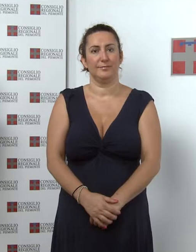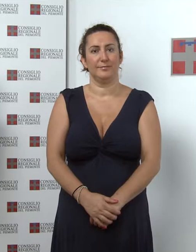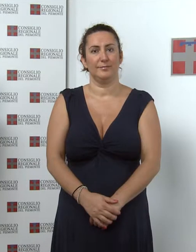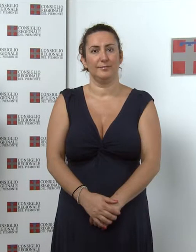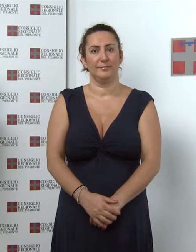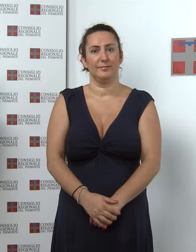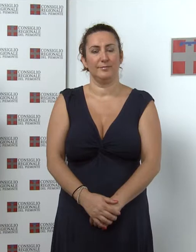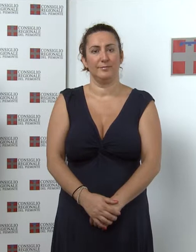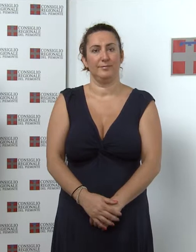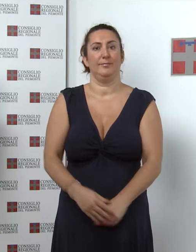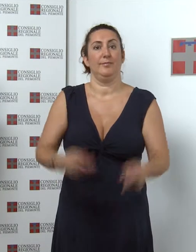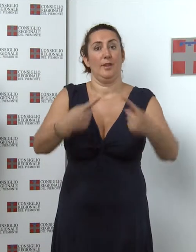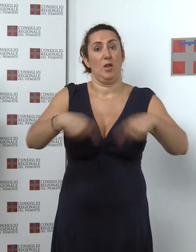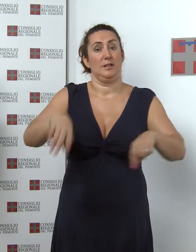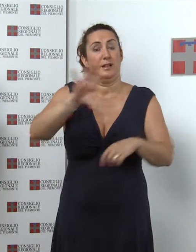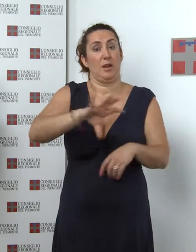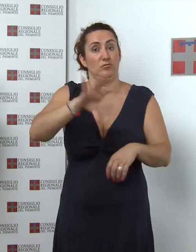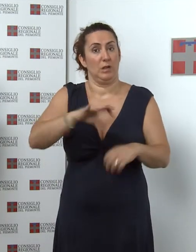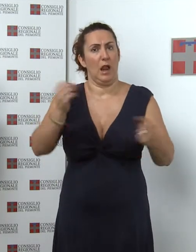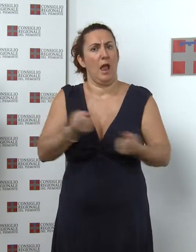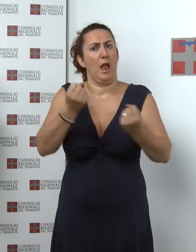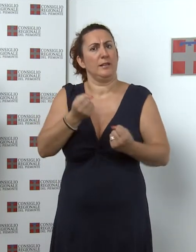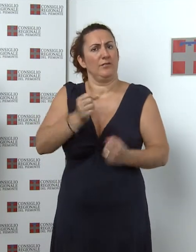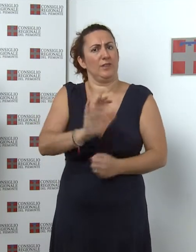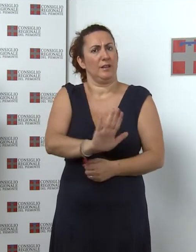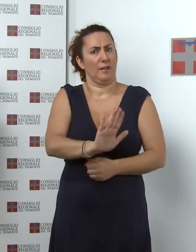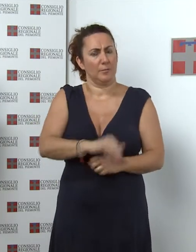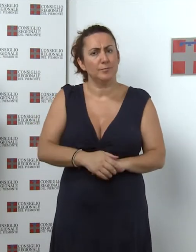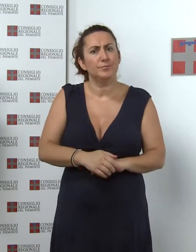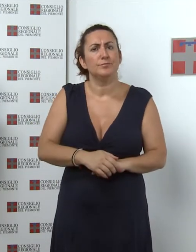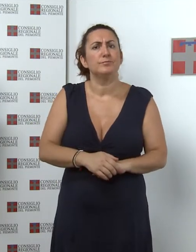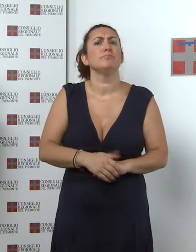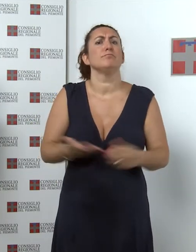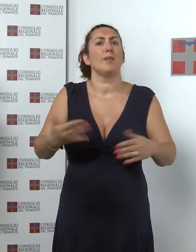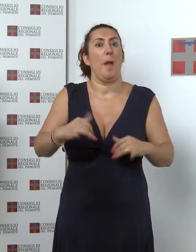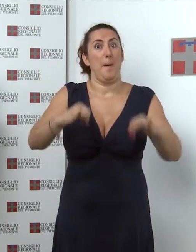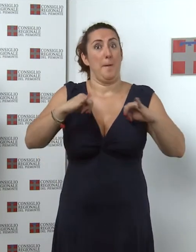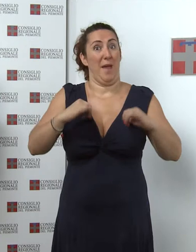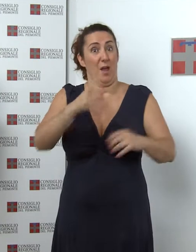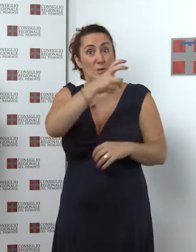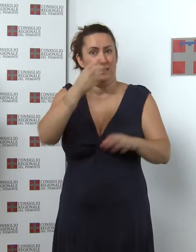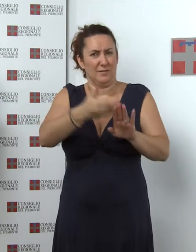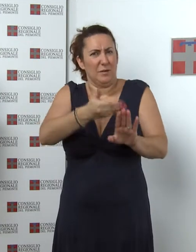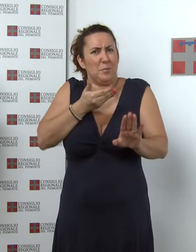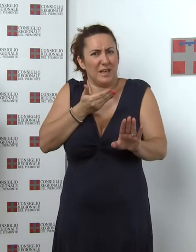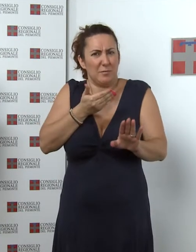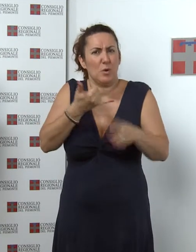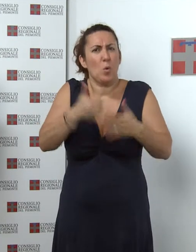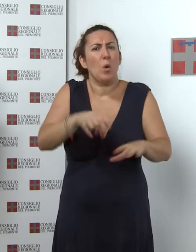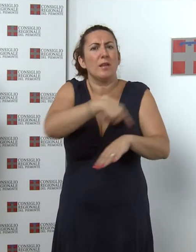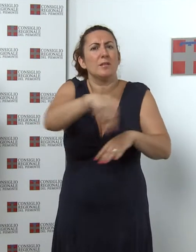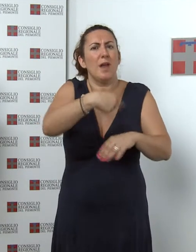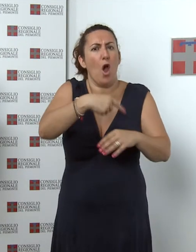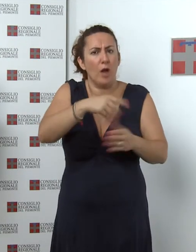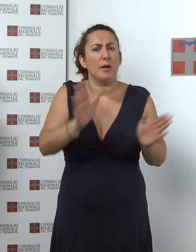Attività del Consiglio regionale. Nelle ultime sedute prima della pausa estiva, il Consiglio regionale ha esaminato e approvato il pacchetto dei